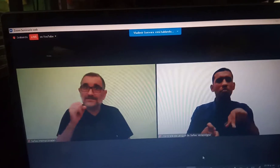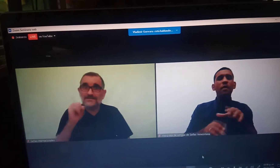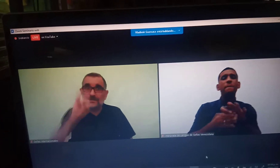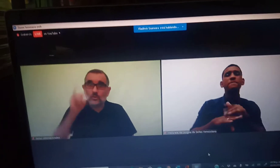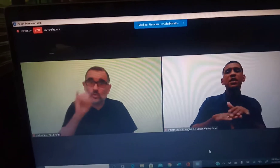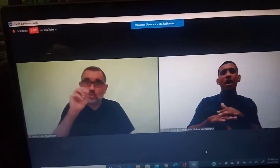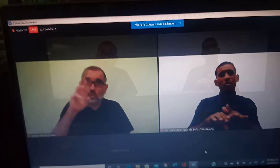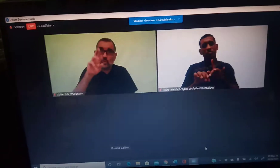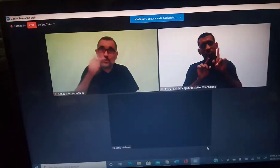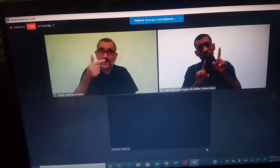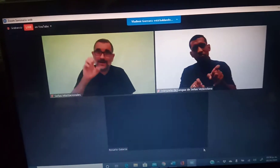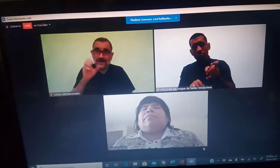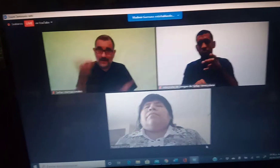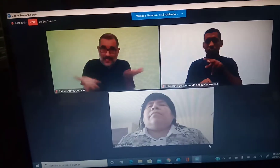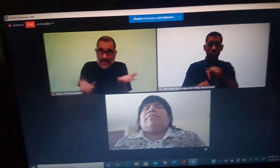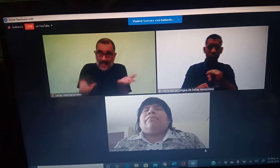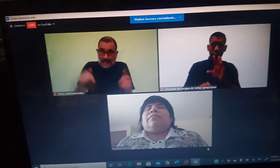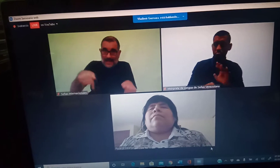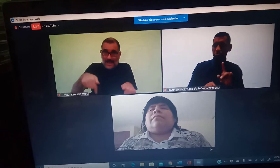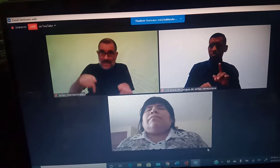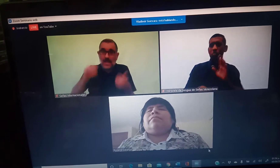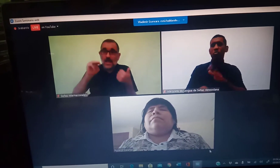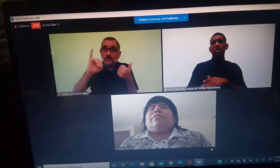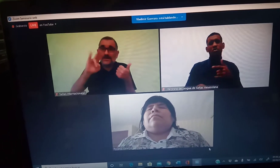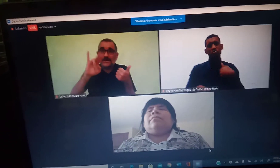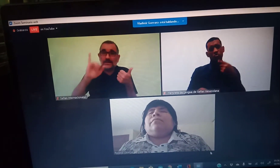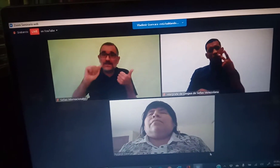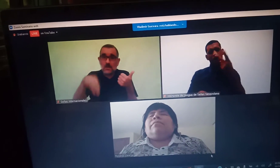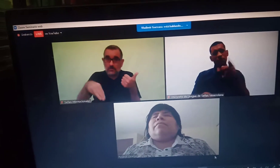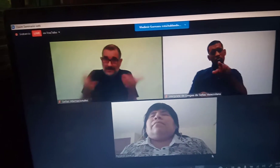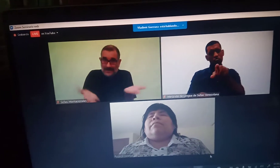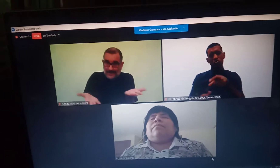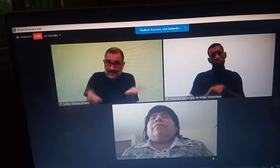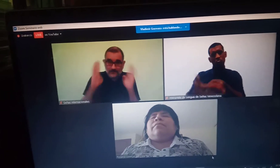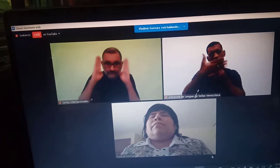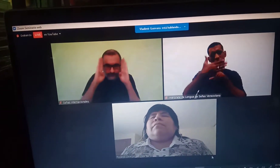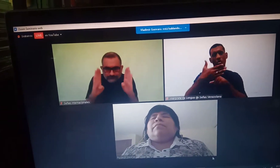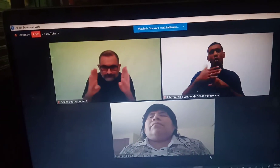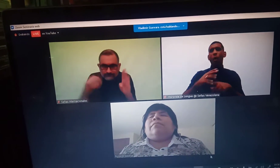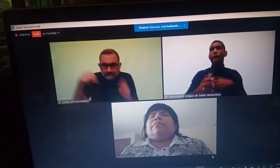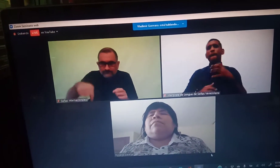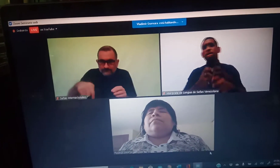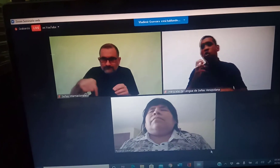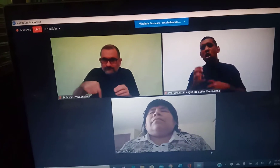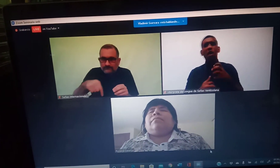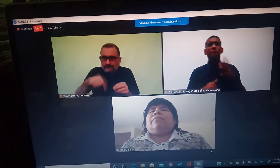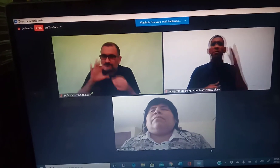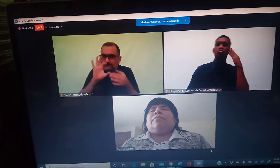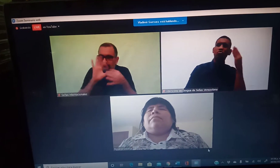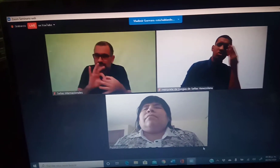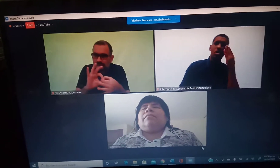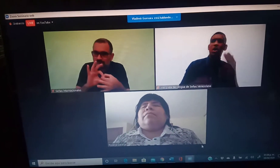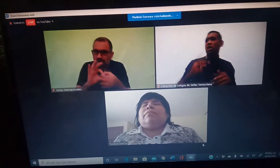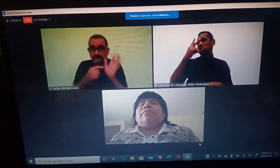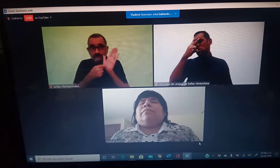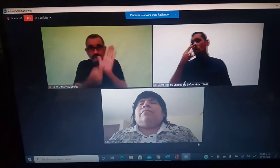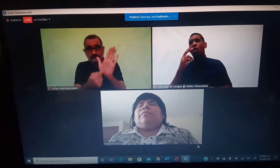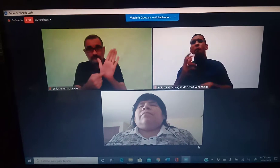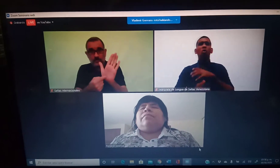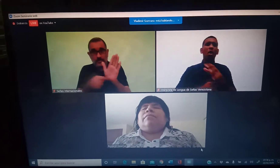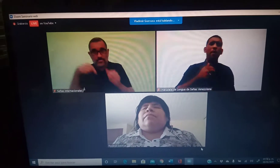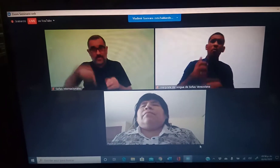veo que se enfocaron más en presentar la problemática de la sordoseguera y de la ceguera, pero no vi